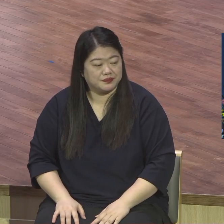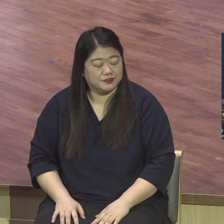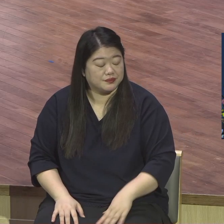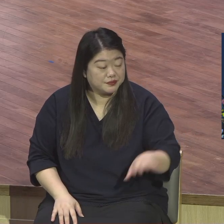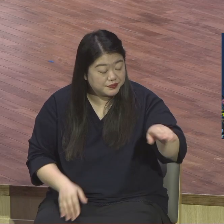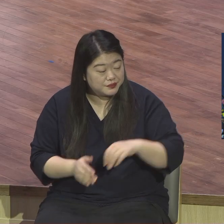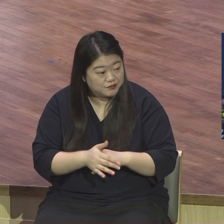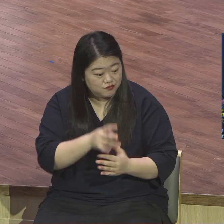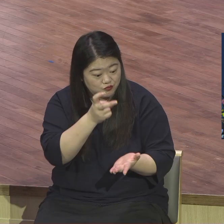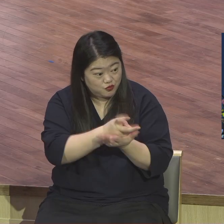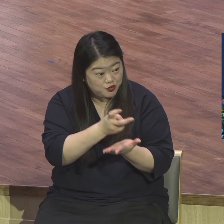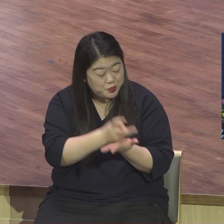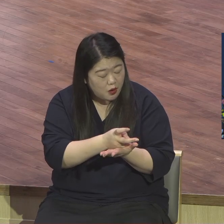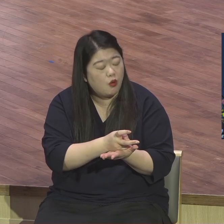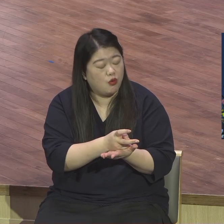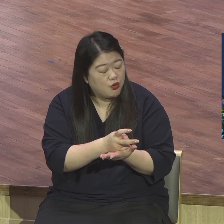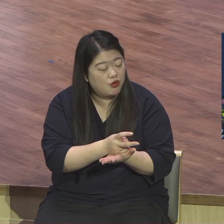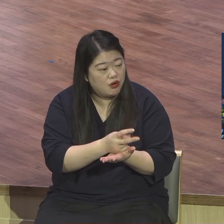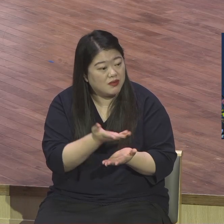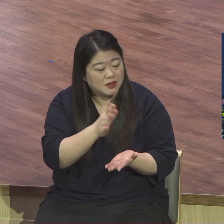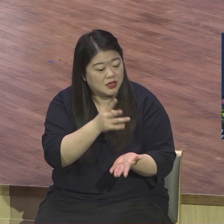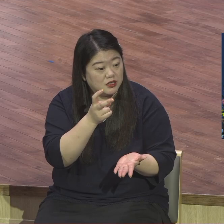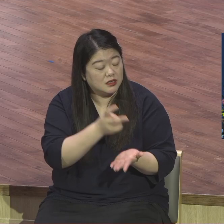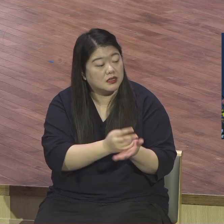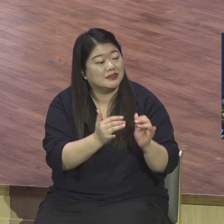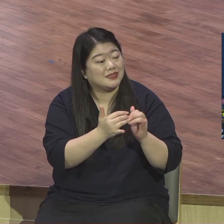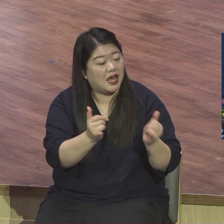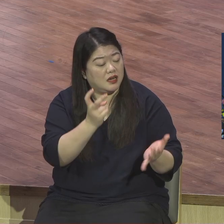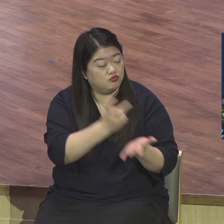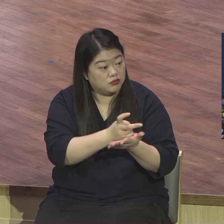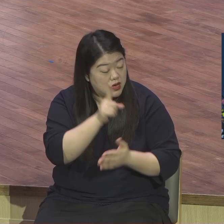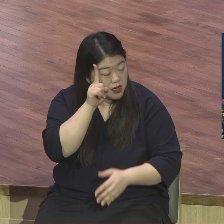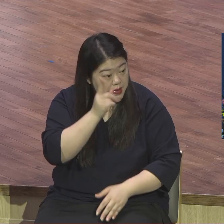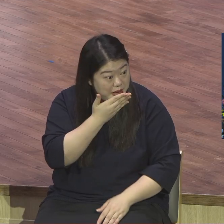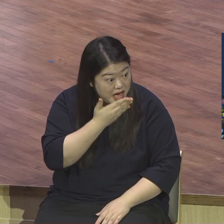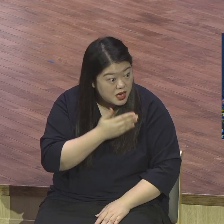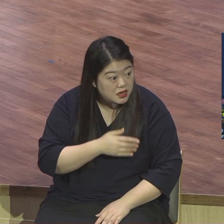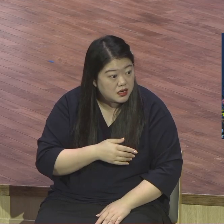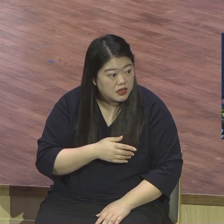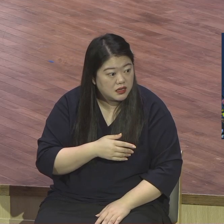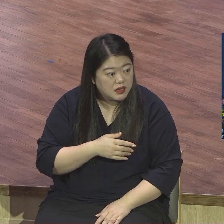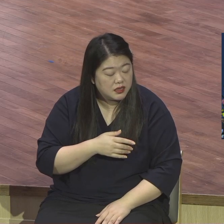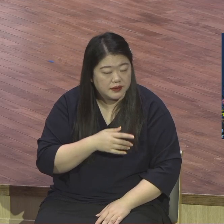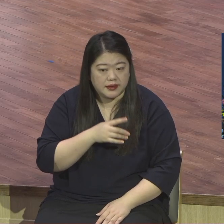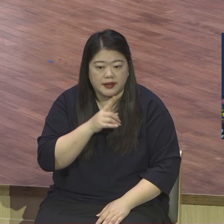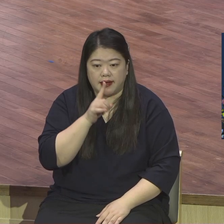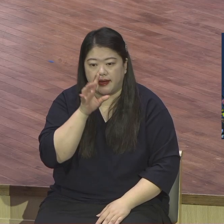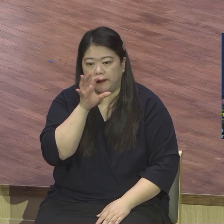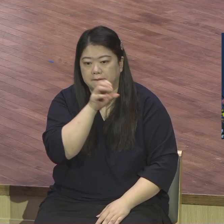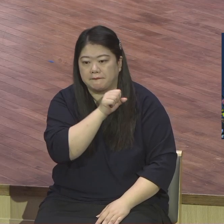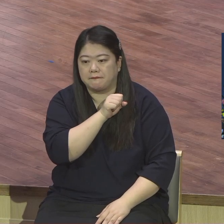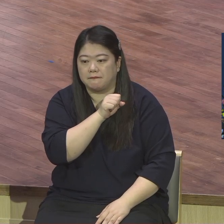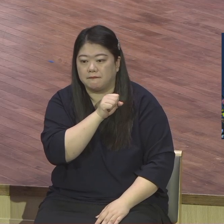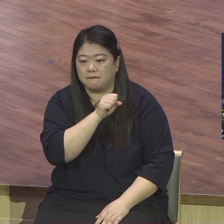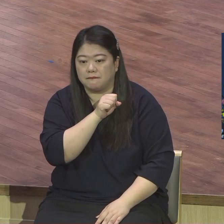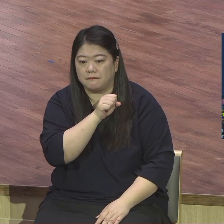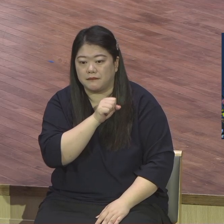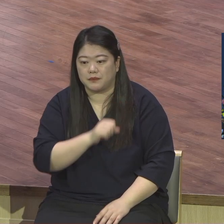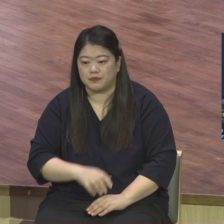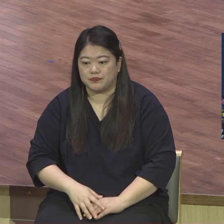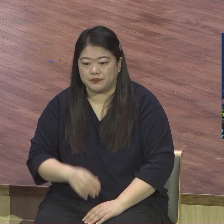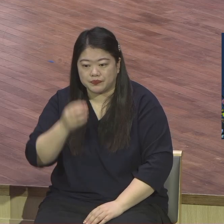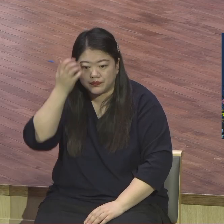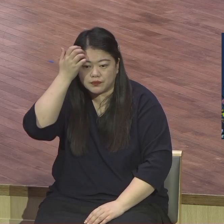율법에서 완전히 율법을 지킬 수 없음을 밝히고 있습니다. 율법은요 100가지